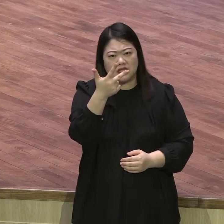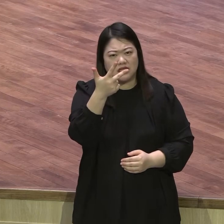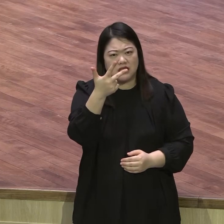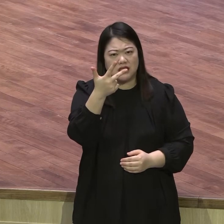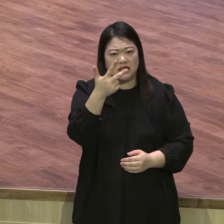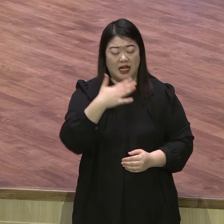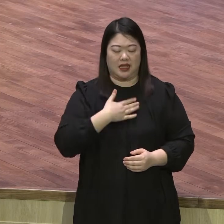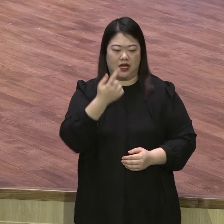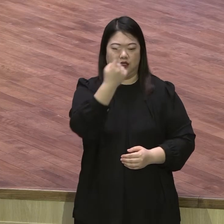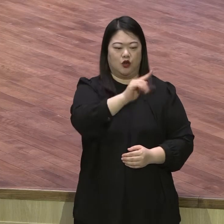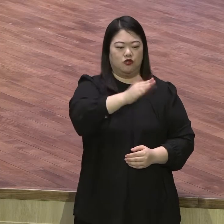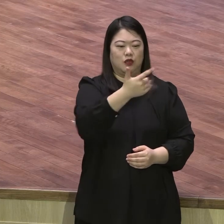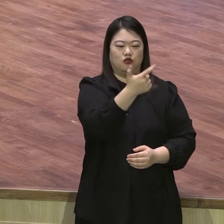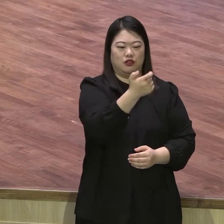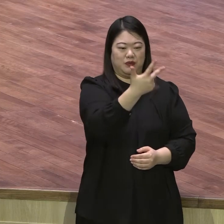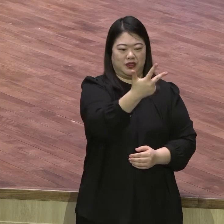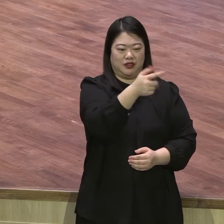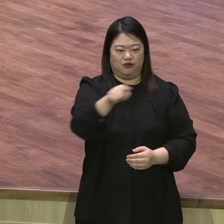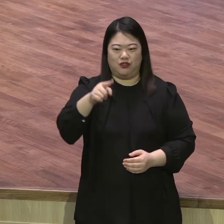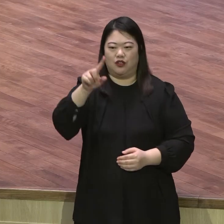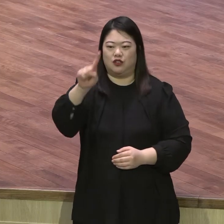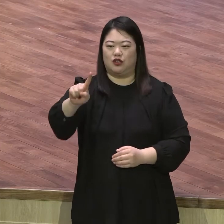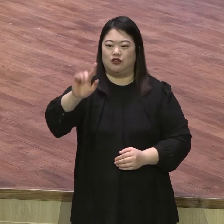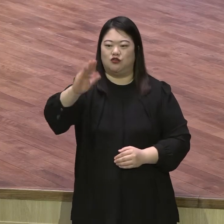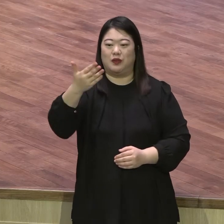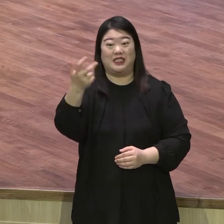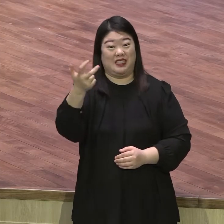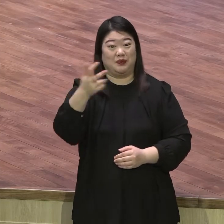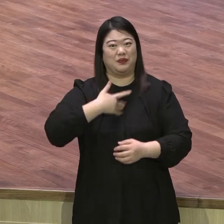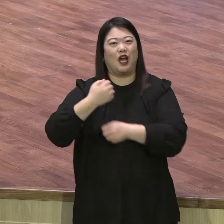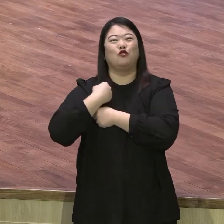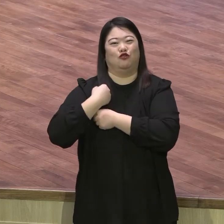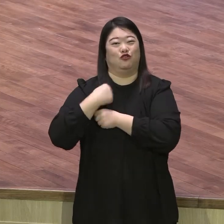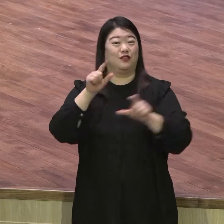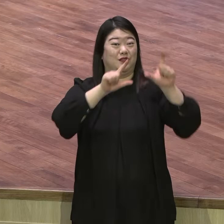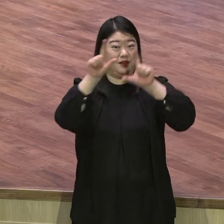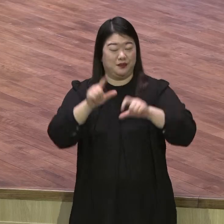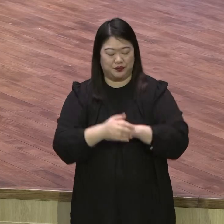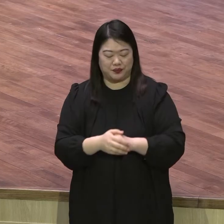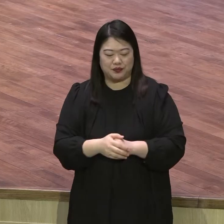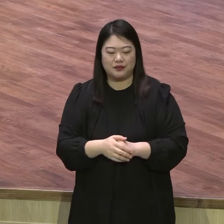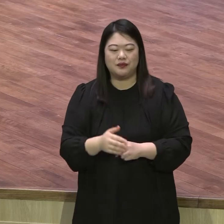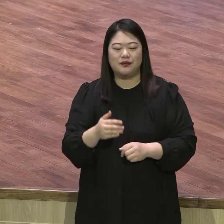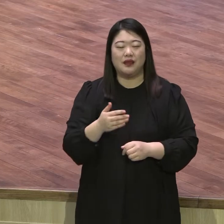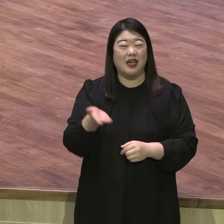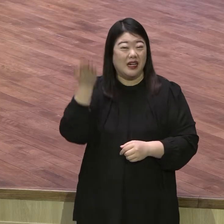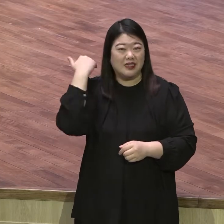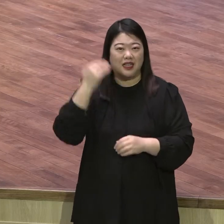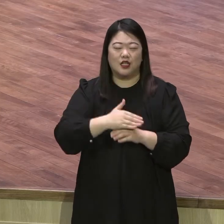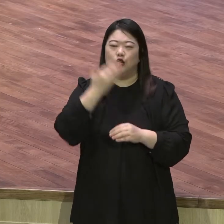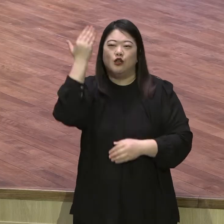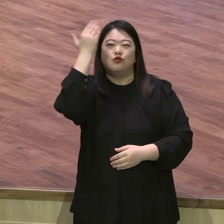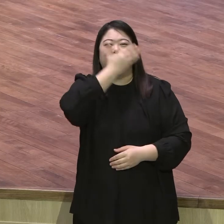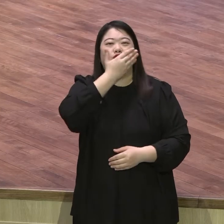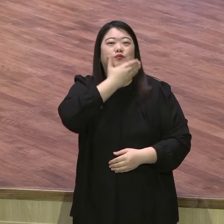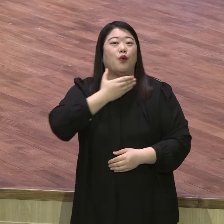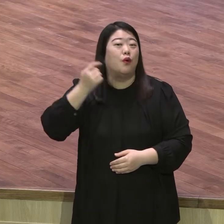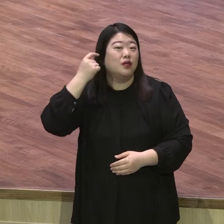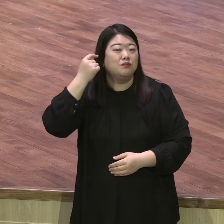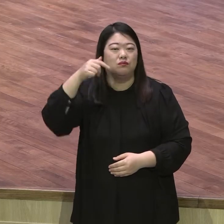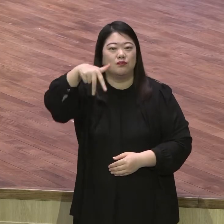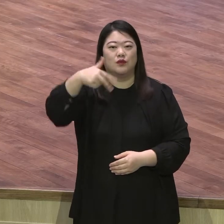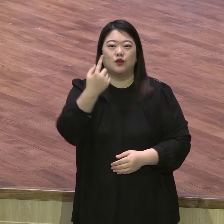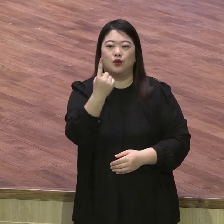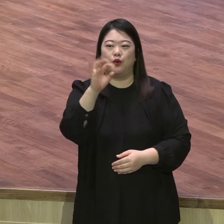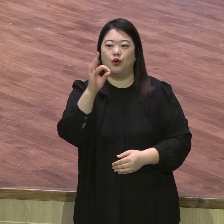67년도부터 70년까지인데 그때 순복음 그 조용기 목사님 막 한국 교회 막 성령 운동이